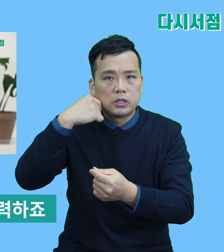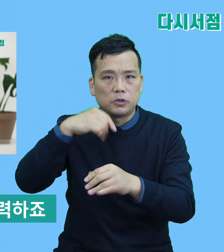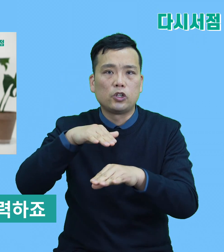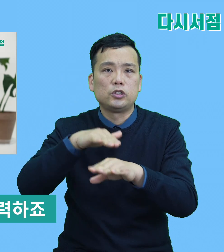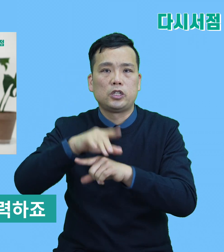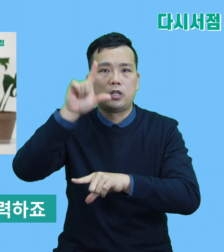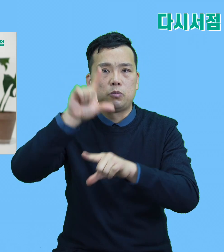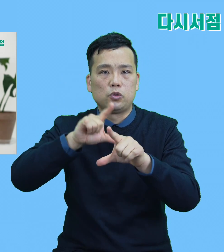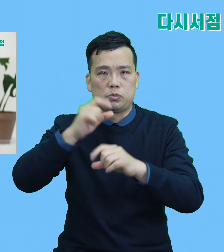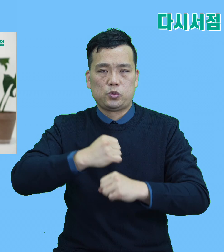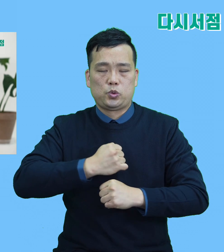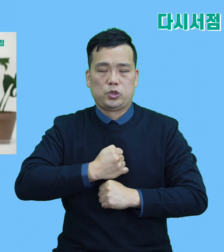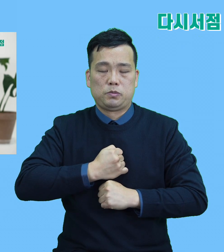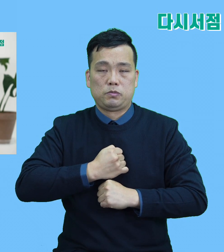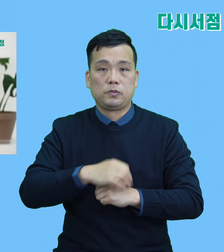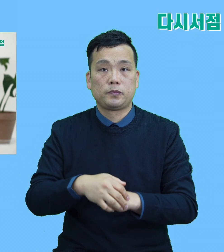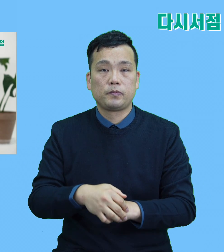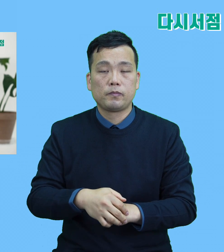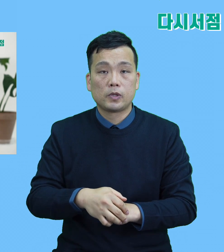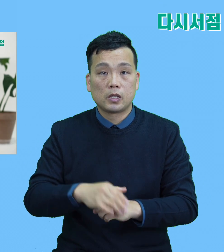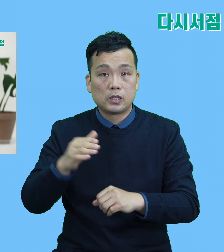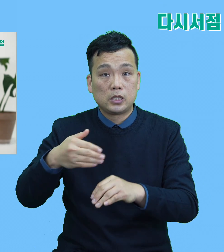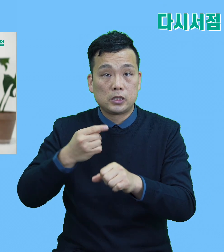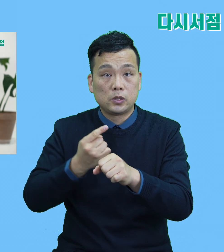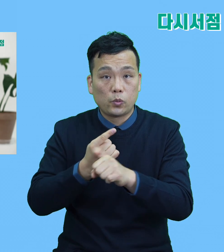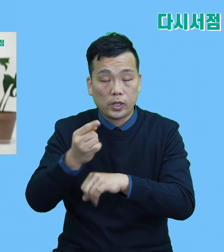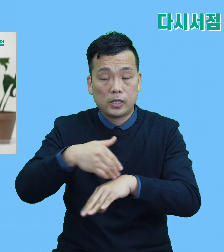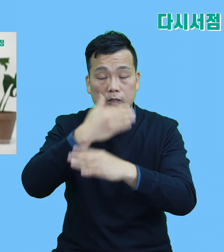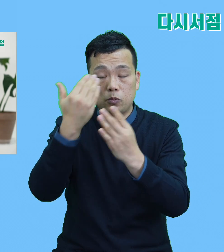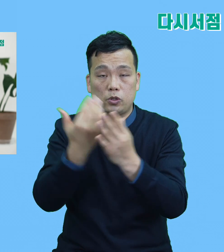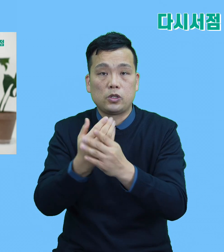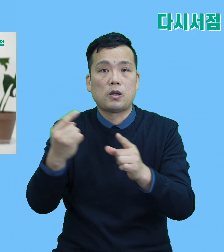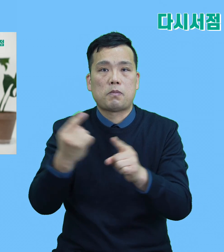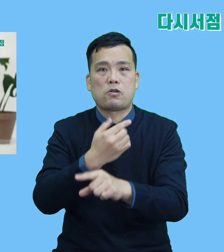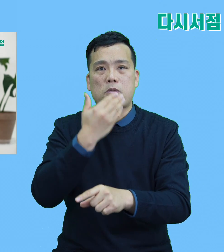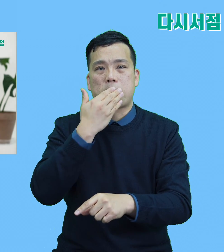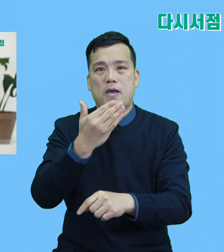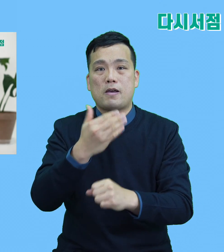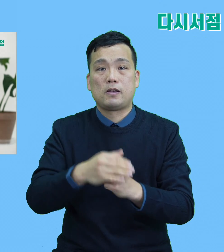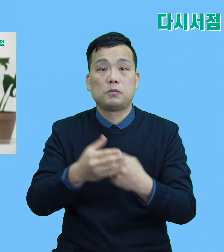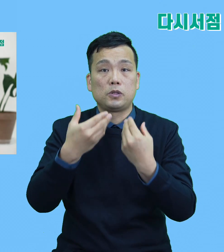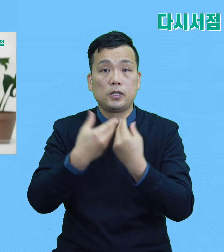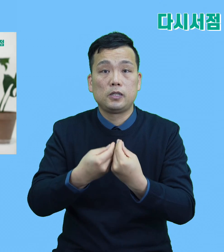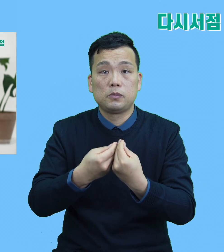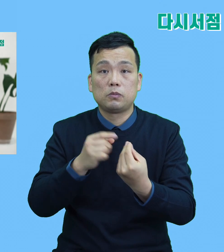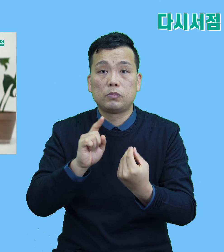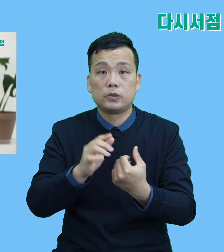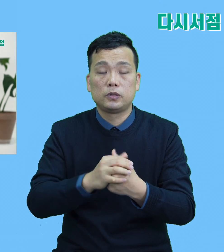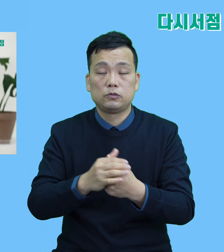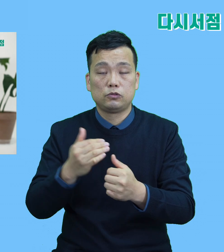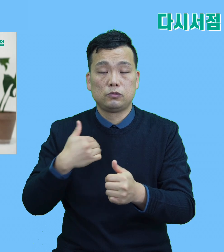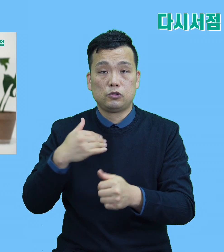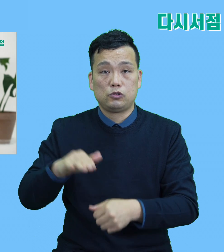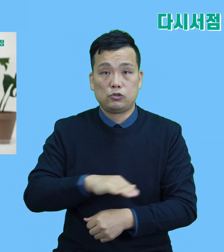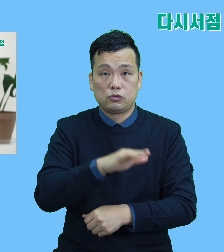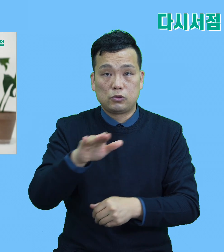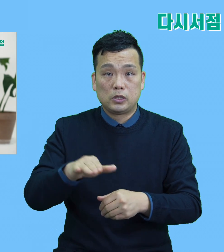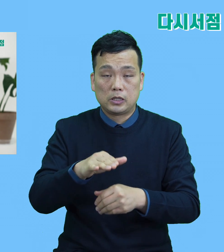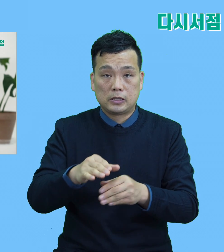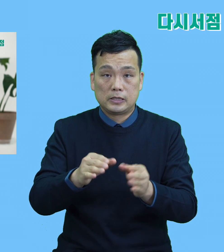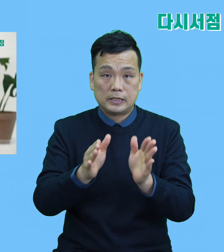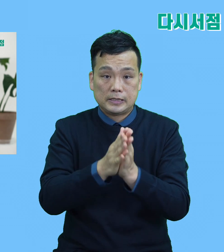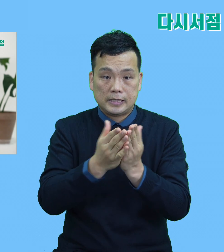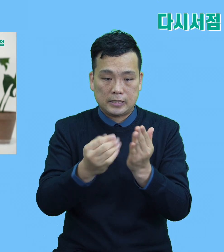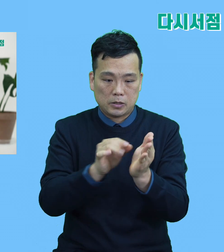되려고 노력하죠. 그 대신 그 나머지 모든 거는 바꿀 수 있다. 예를 들면 우리가